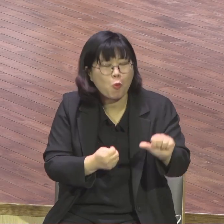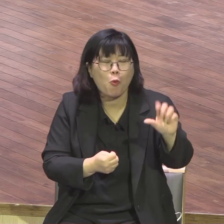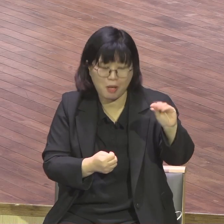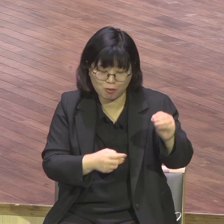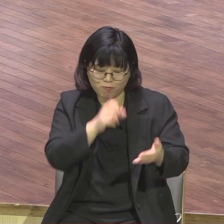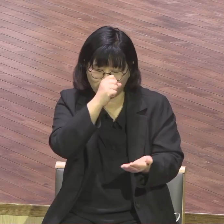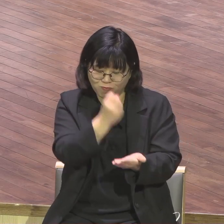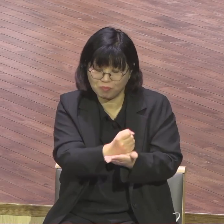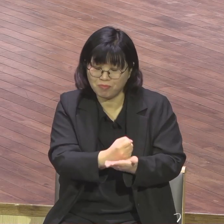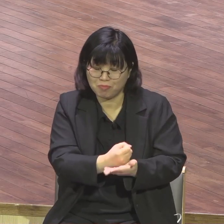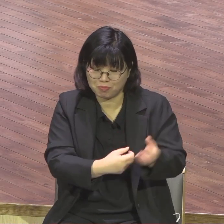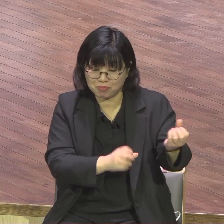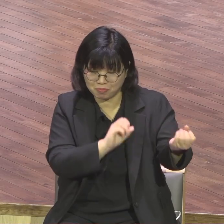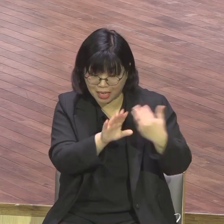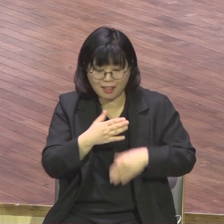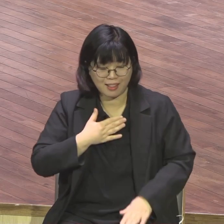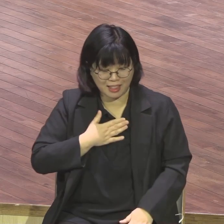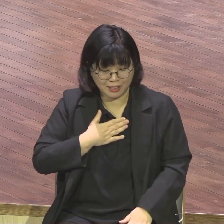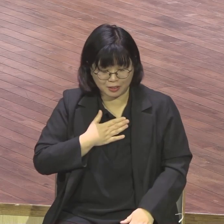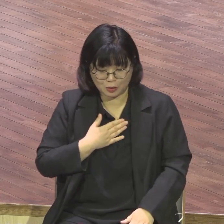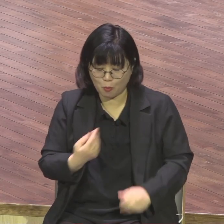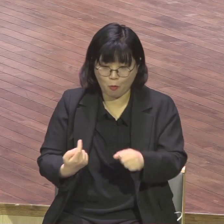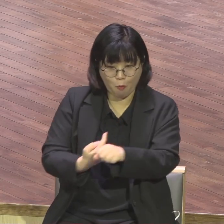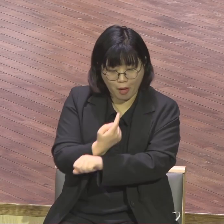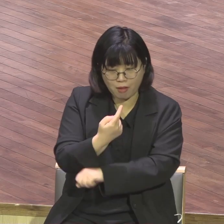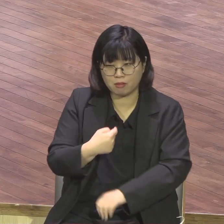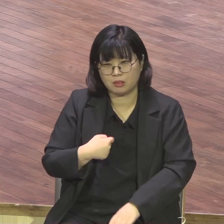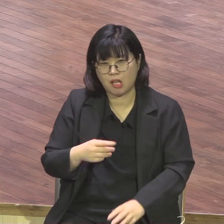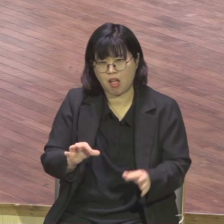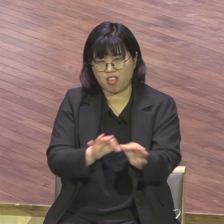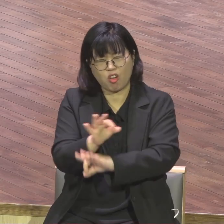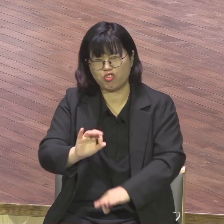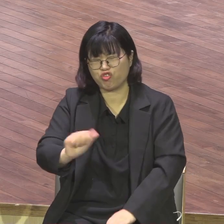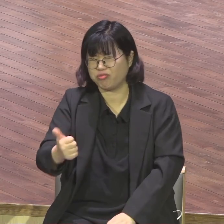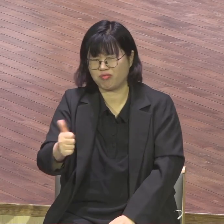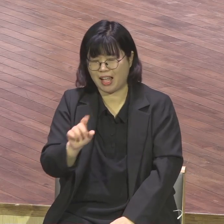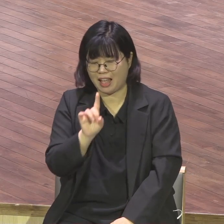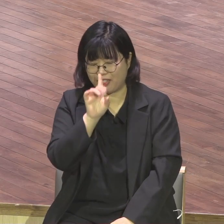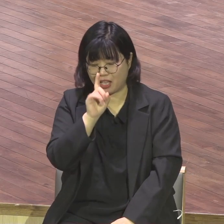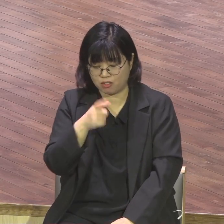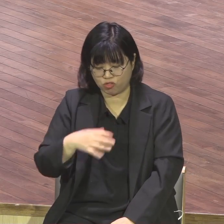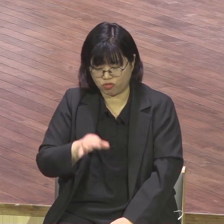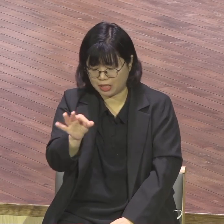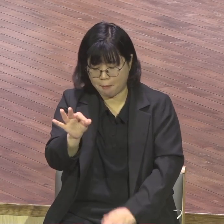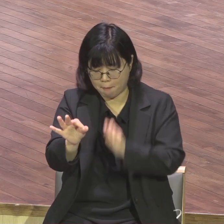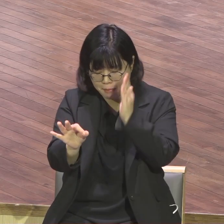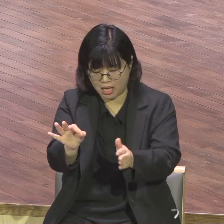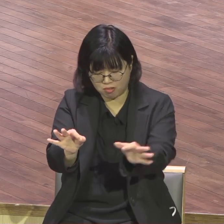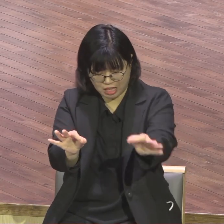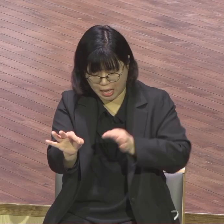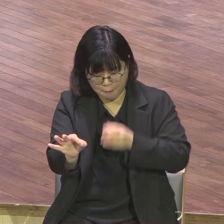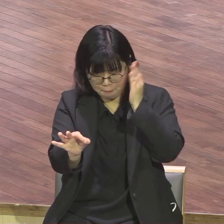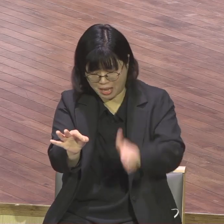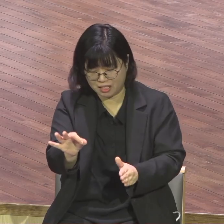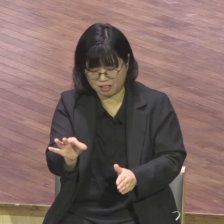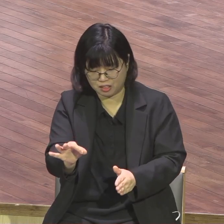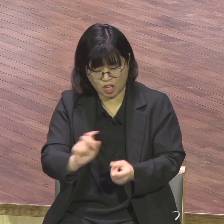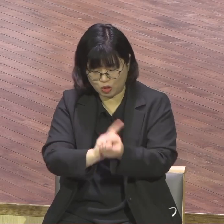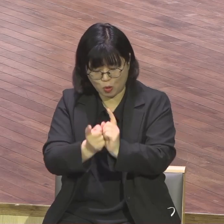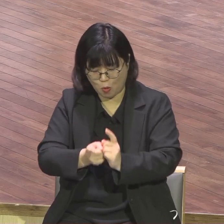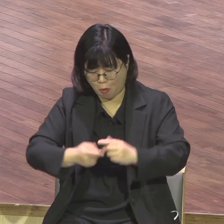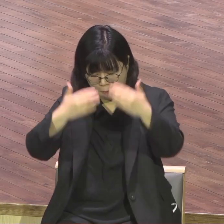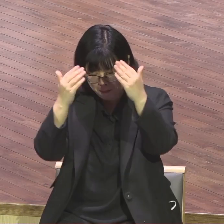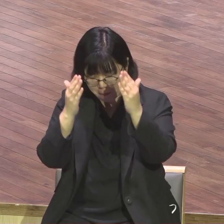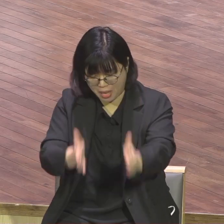침체 여파로 서로 부담되니까 안 주고 안 받게 하자라고 하는 응답도 30%